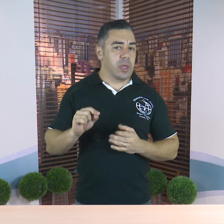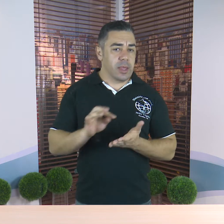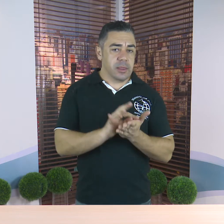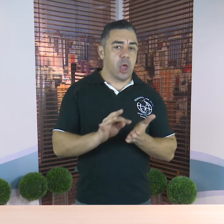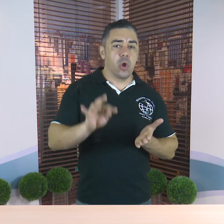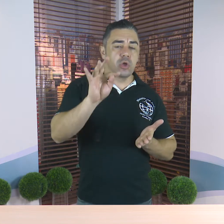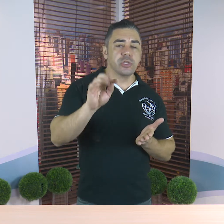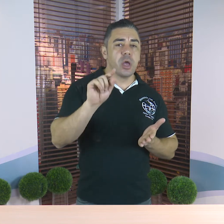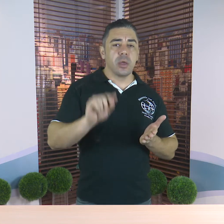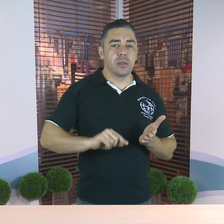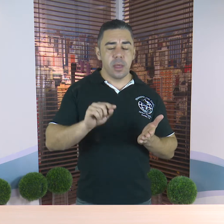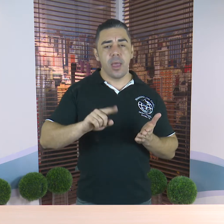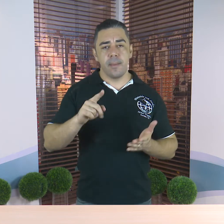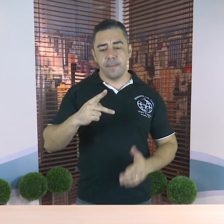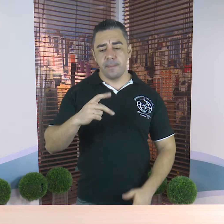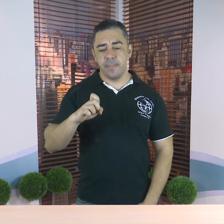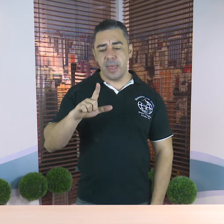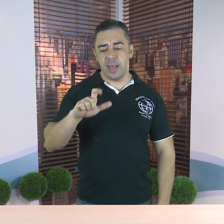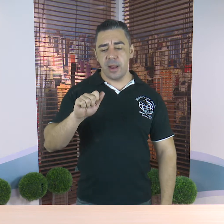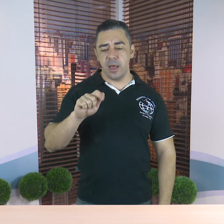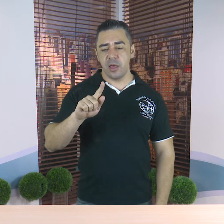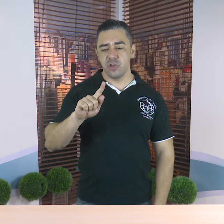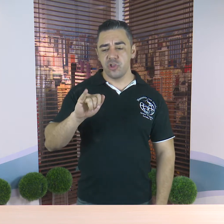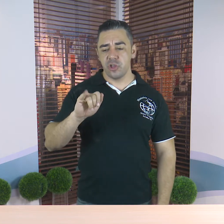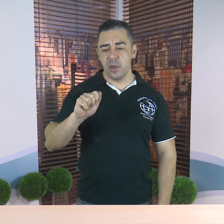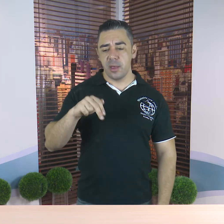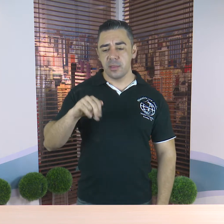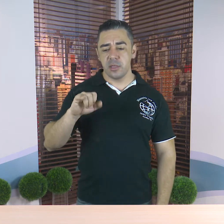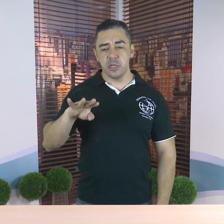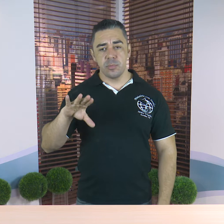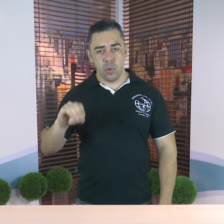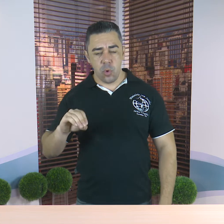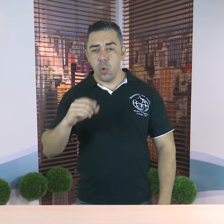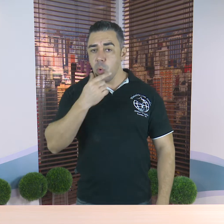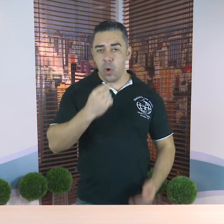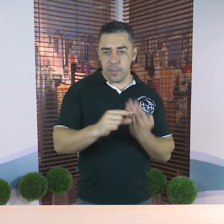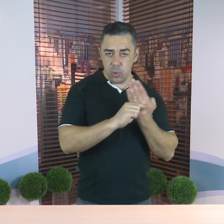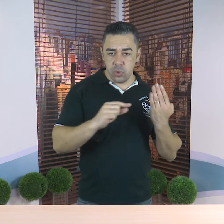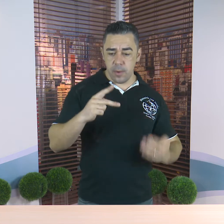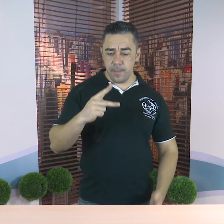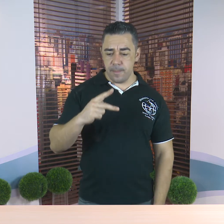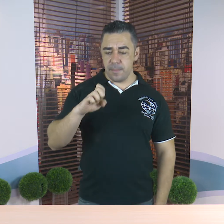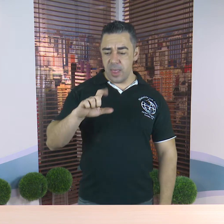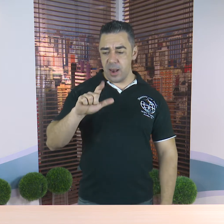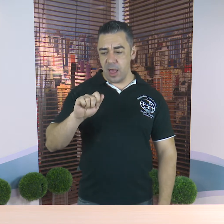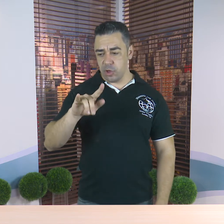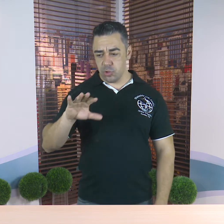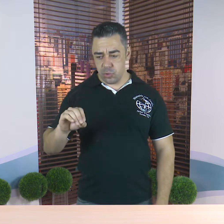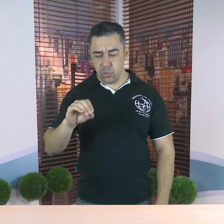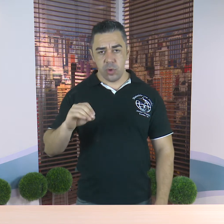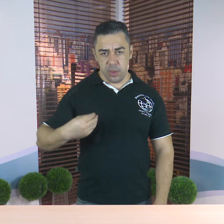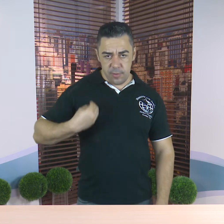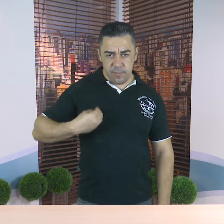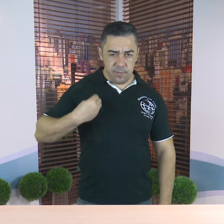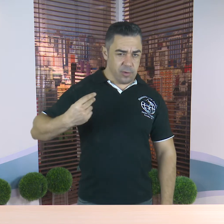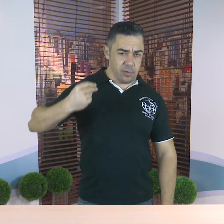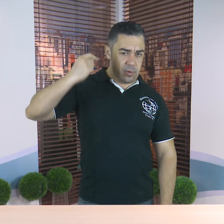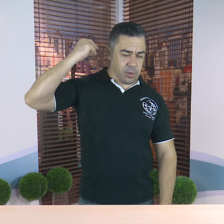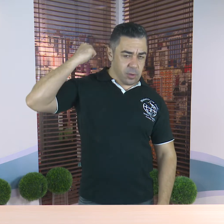como pelagianismo. Pelágio de Bretanha, que viveu de 350 a 423 depois de Cristo,